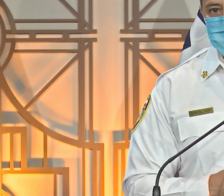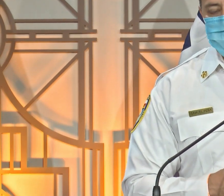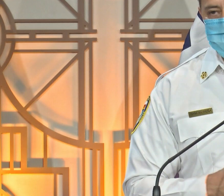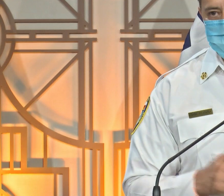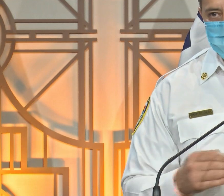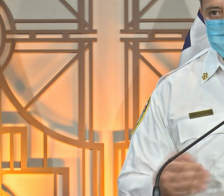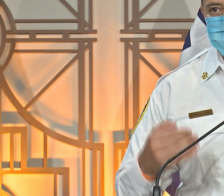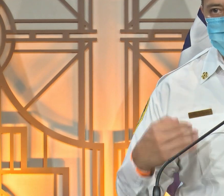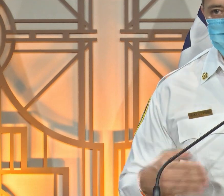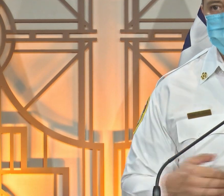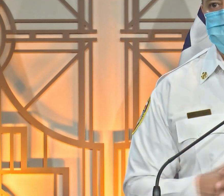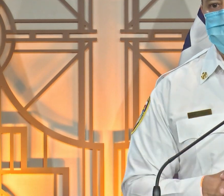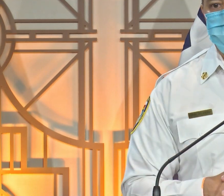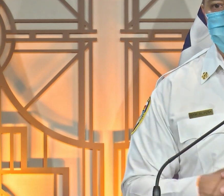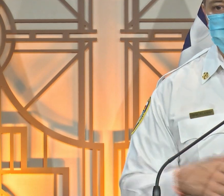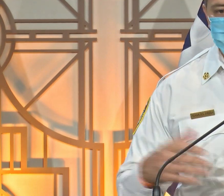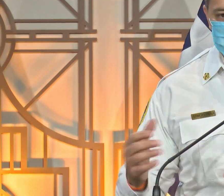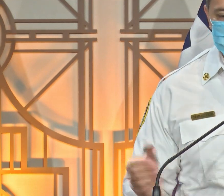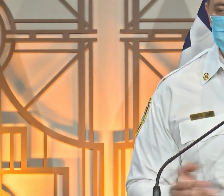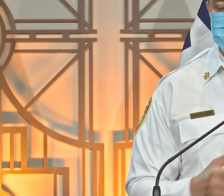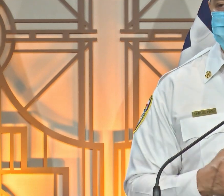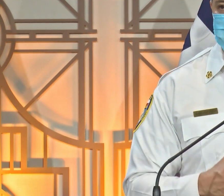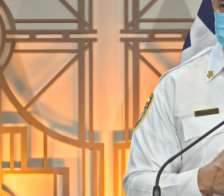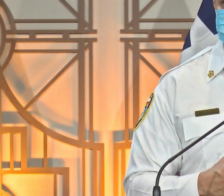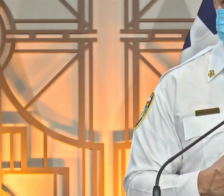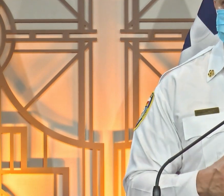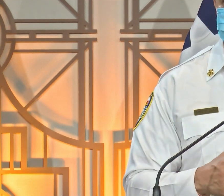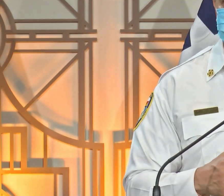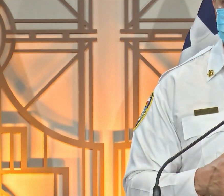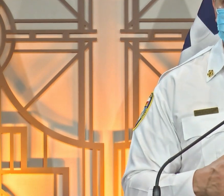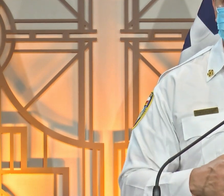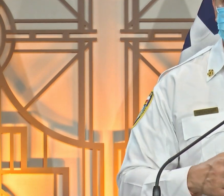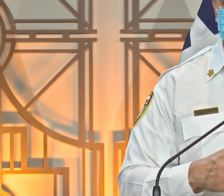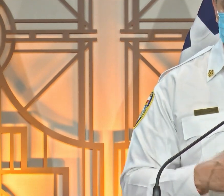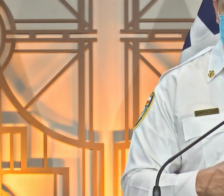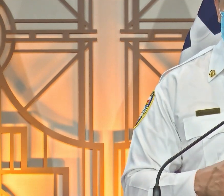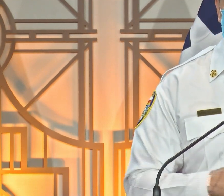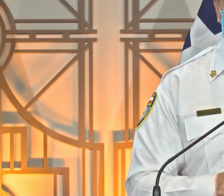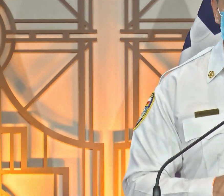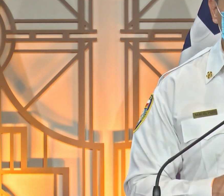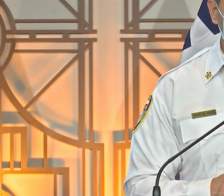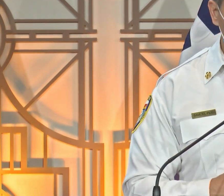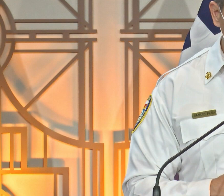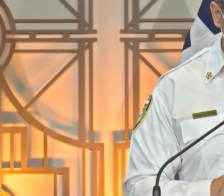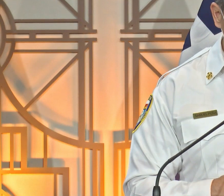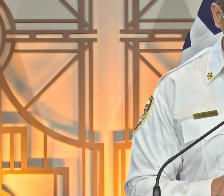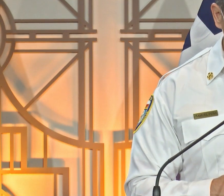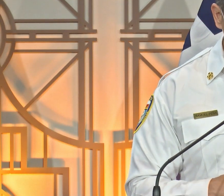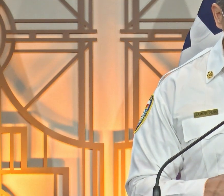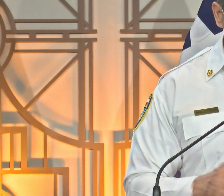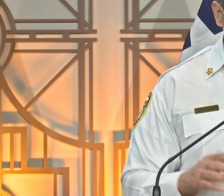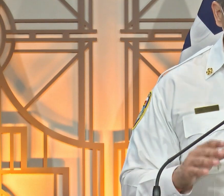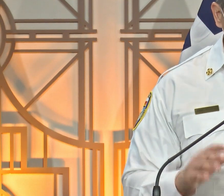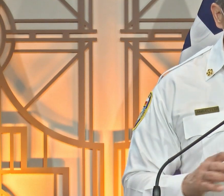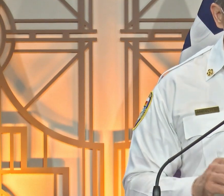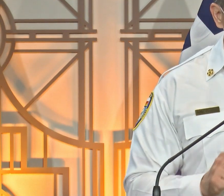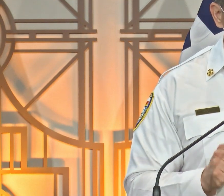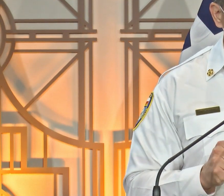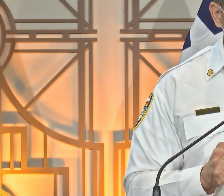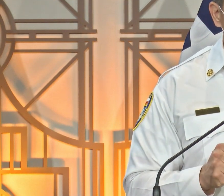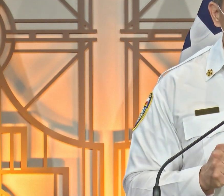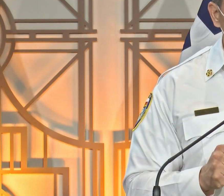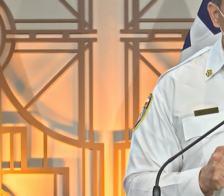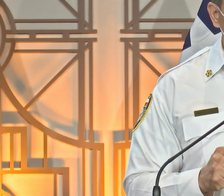tenido situaciones anteriores donde muchas personas van a ir nomás para protegerse de las lluvias.